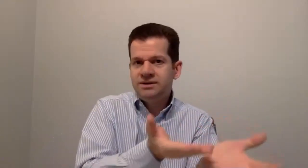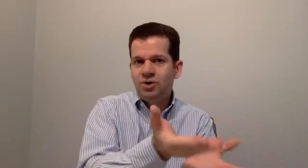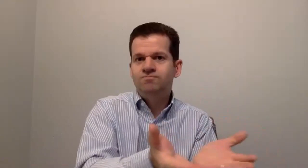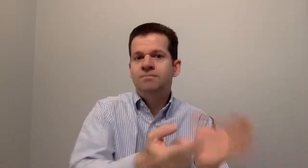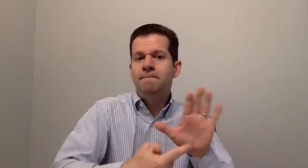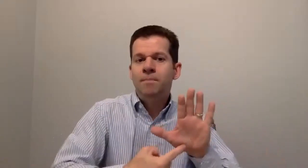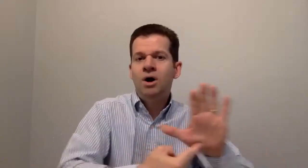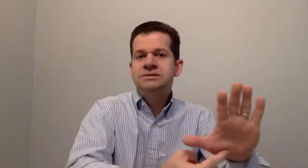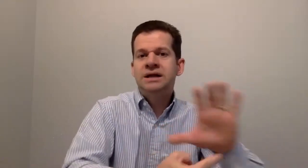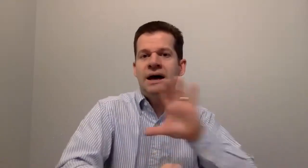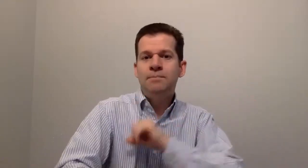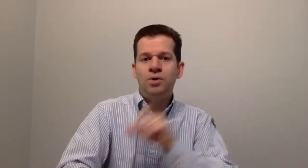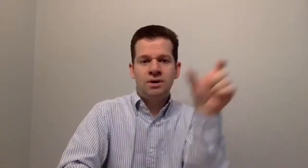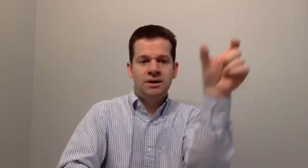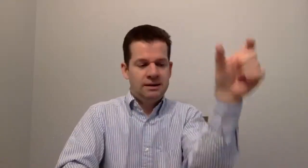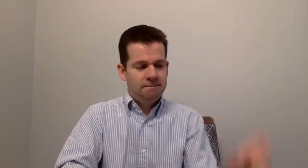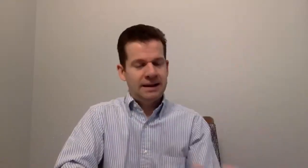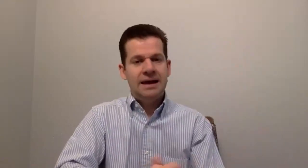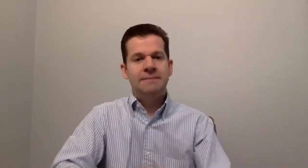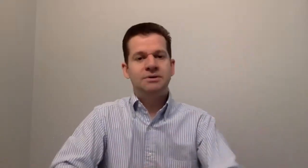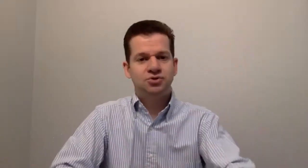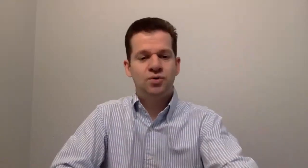então. Mostra amor para aquela pessoa.